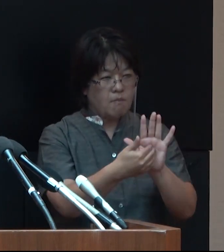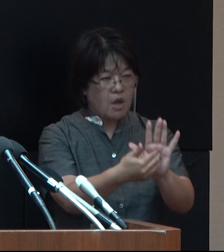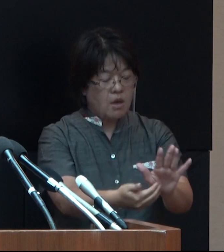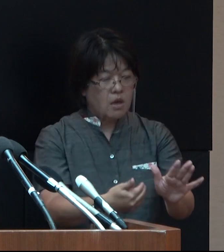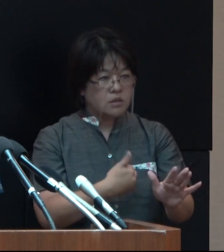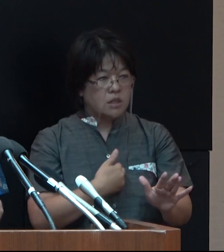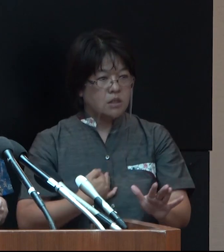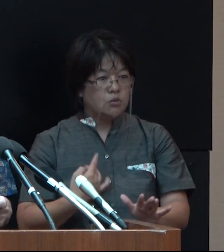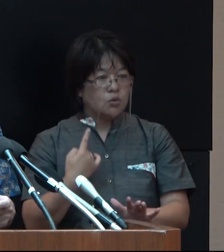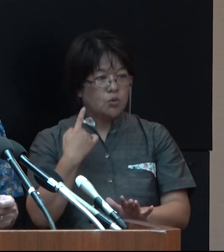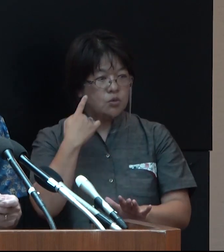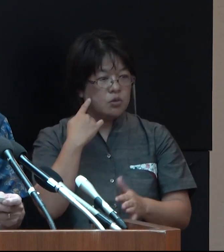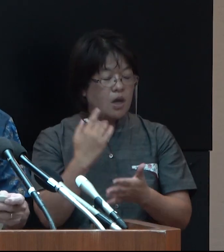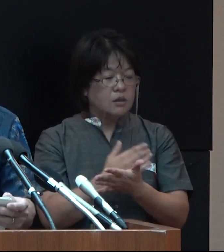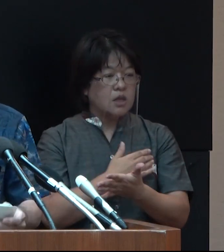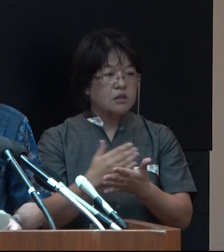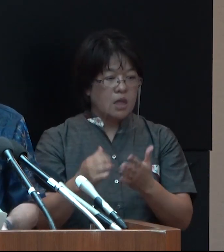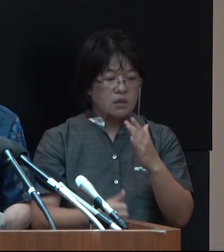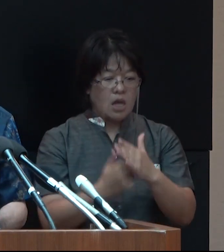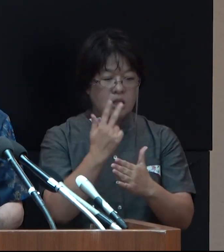の判断なんでしょうか。